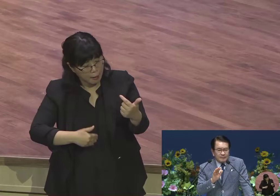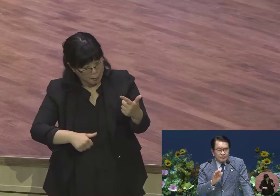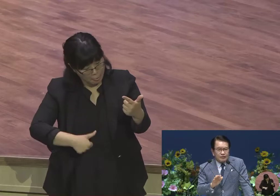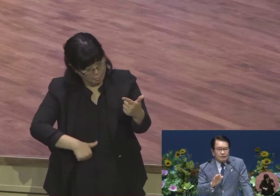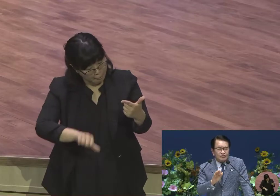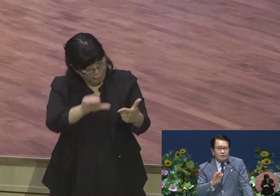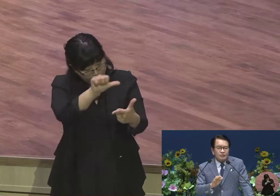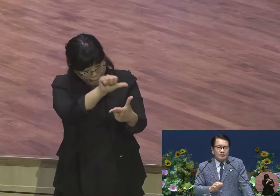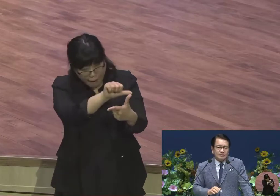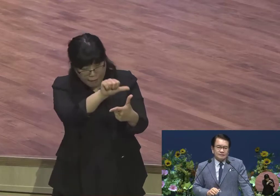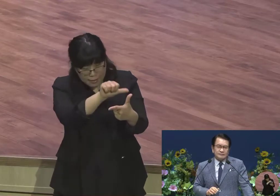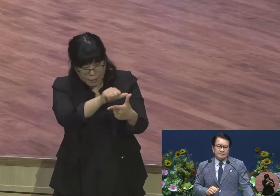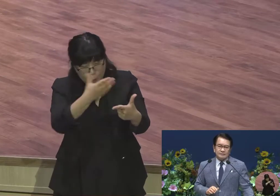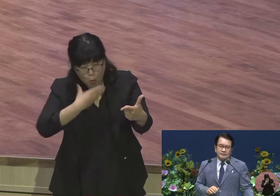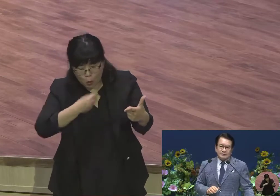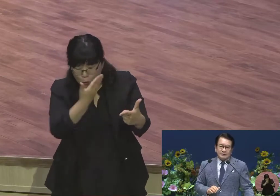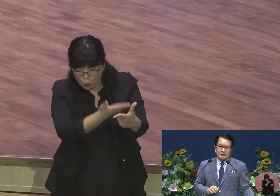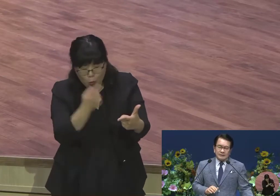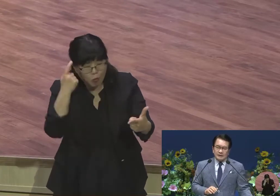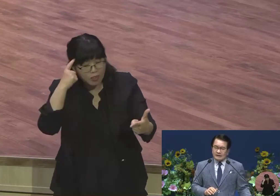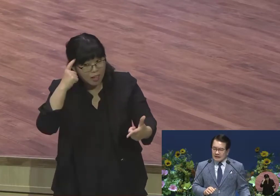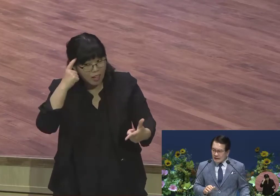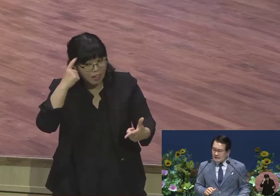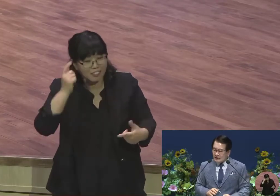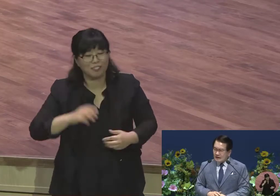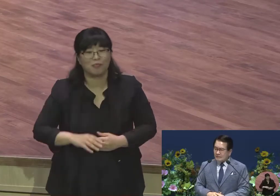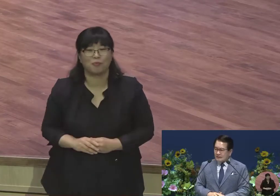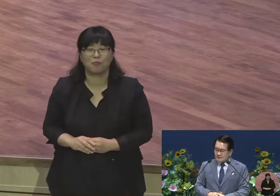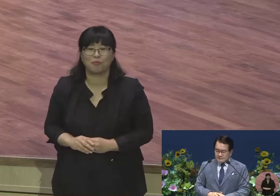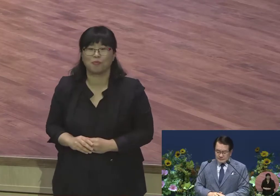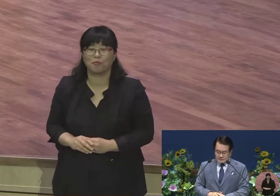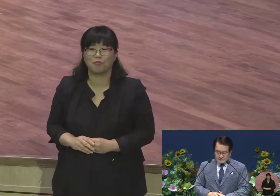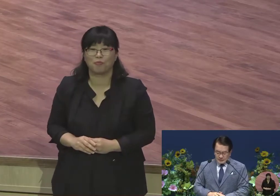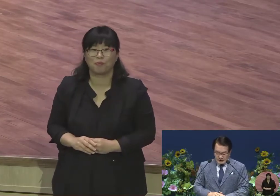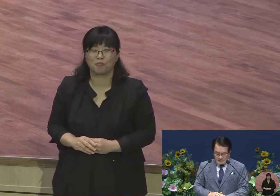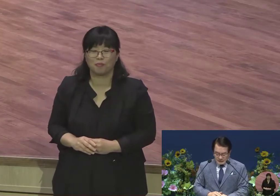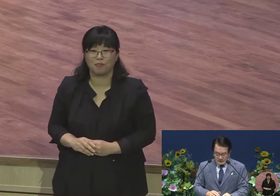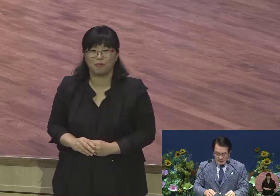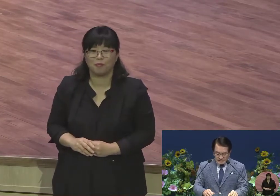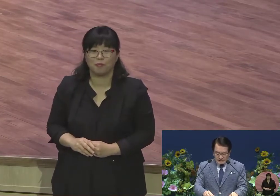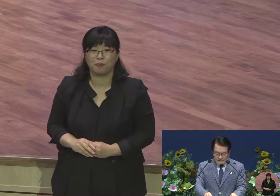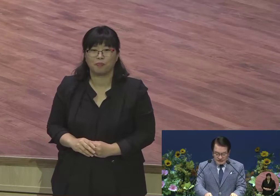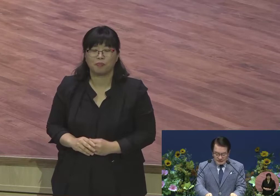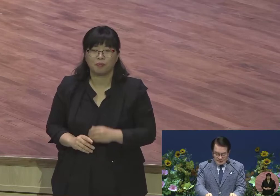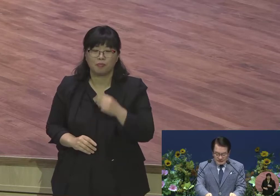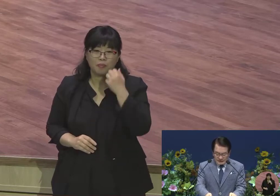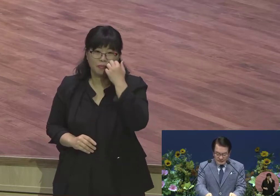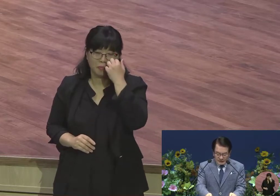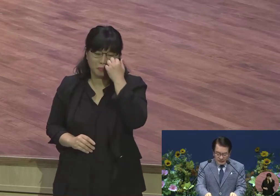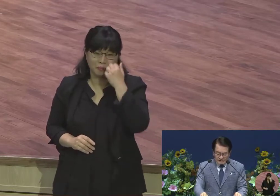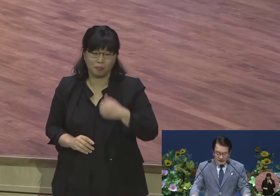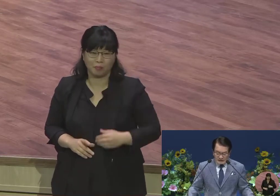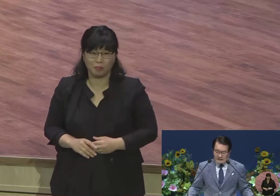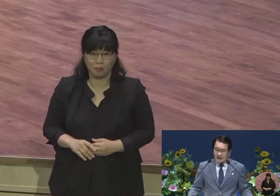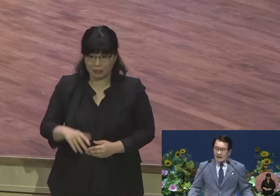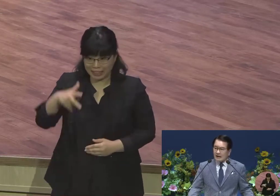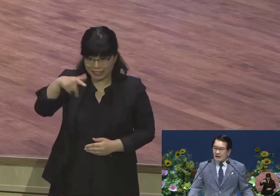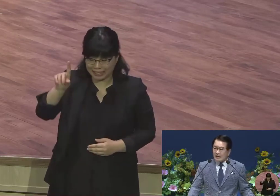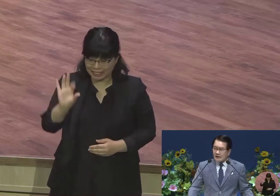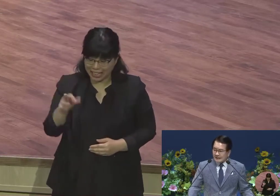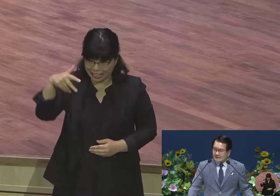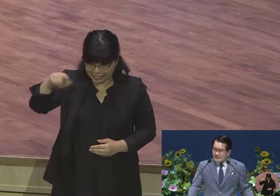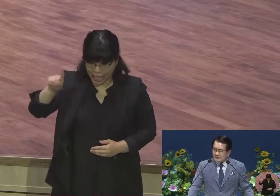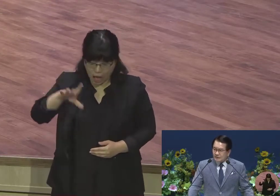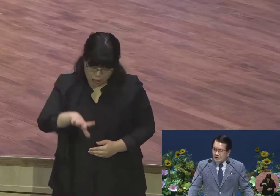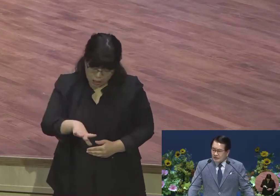베푸는 축복이에요 그러니까 장자에게만 그래서 그야말로 장자